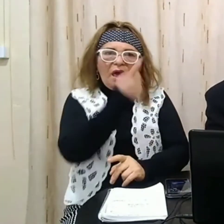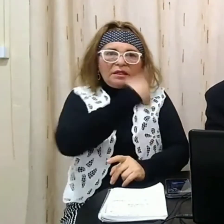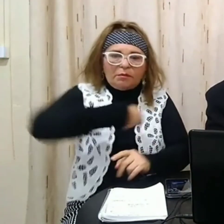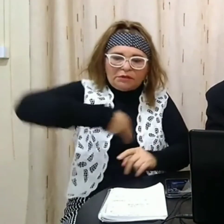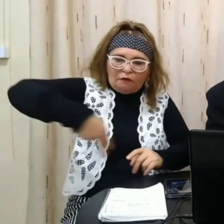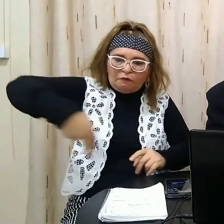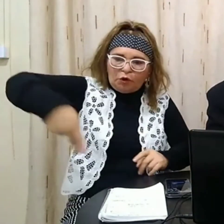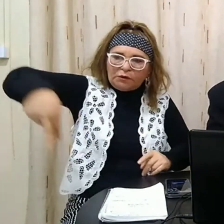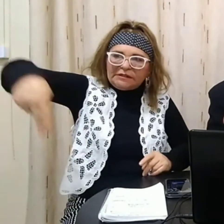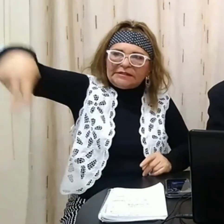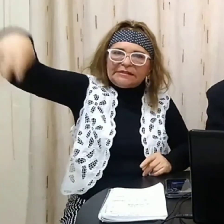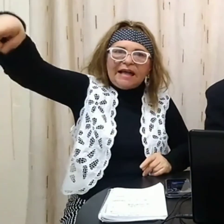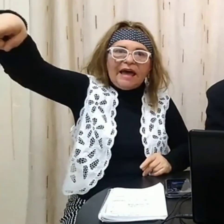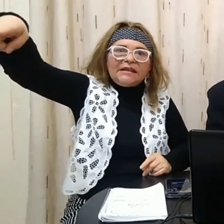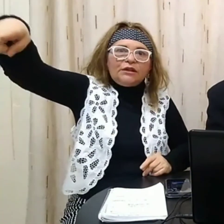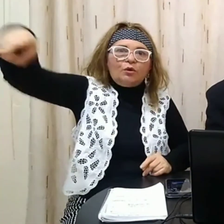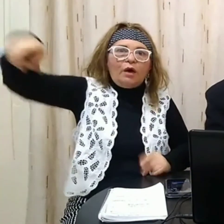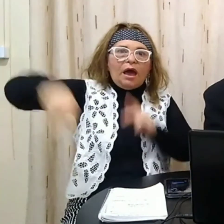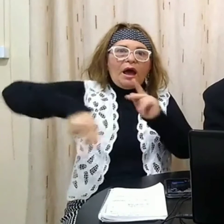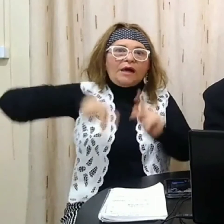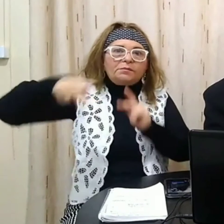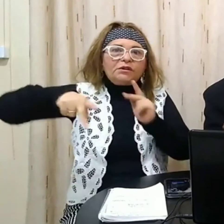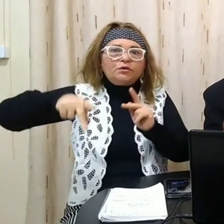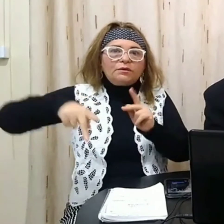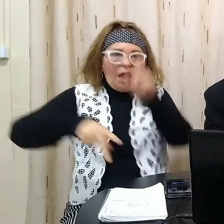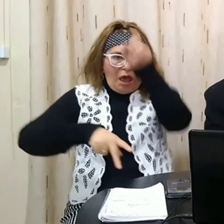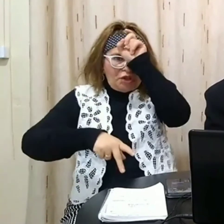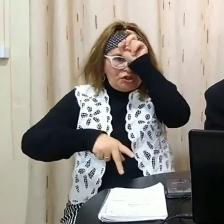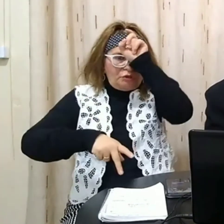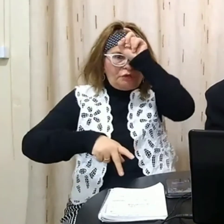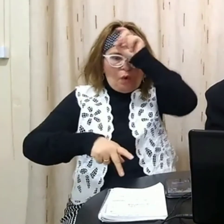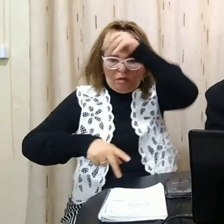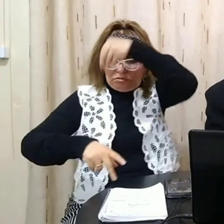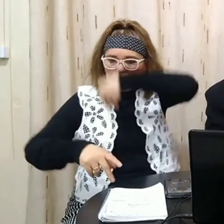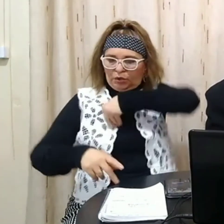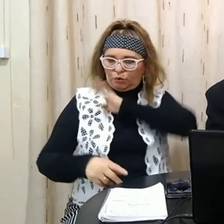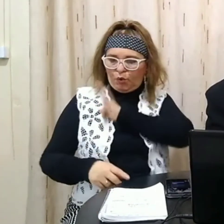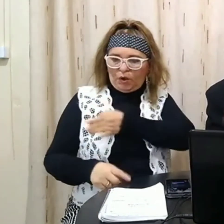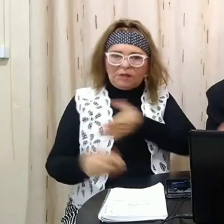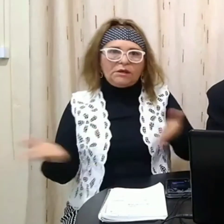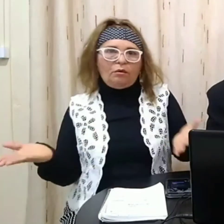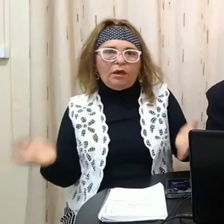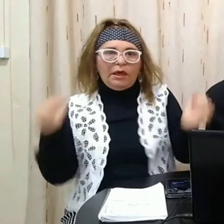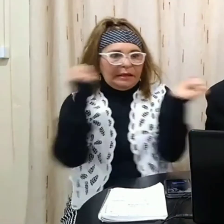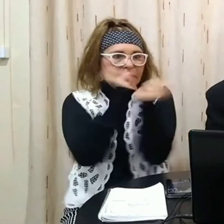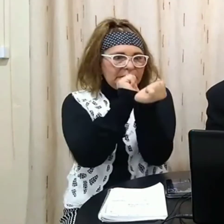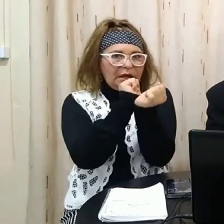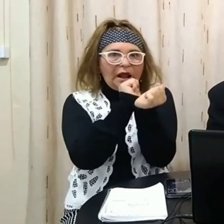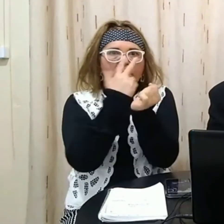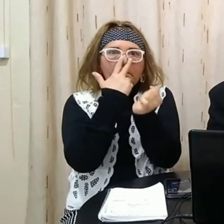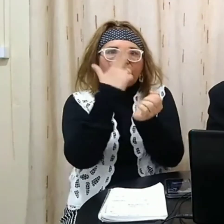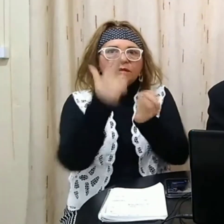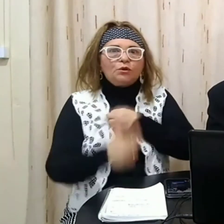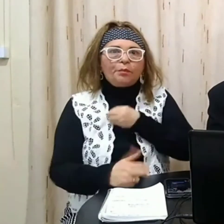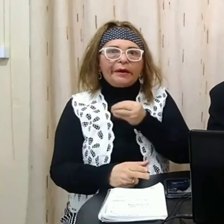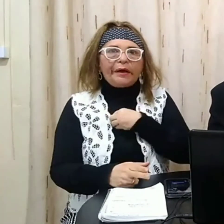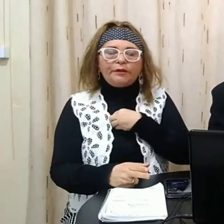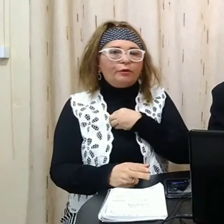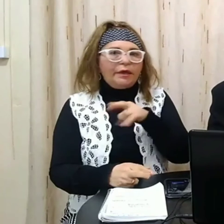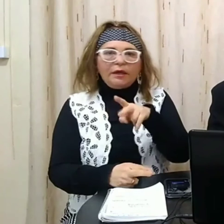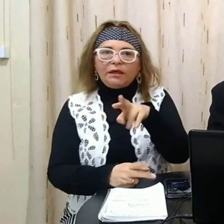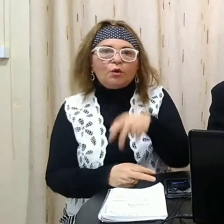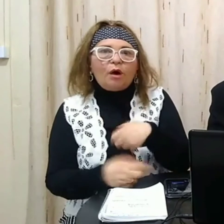do Egito, eles saíram do Egito, mas o Egito não saiu deles. Eles saíram da escravidão, mas a escravidão não saiu